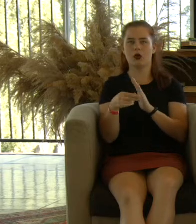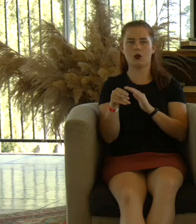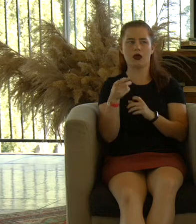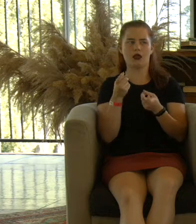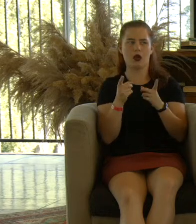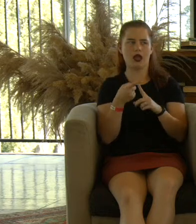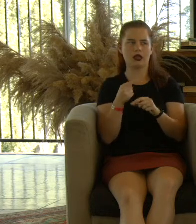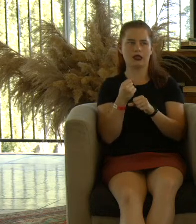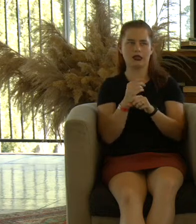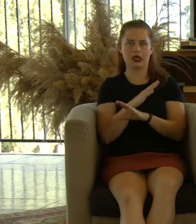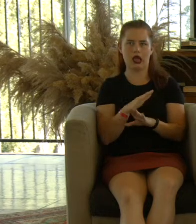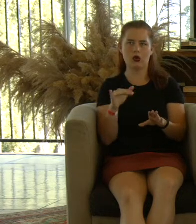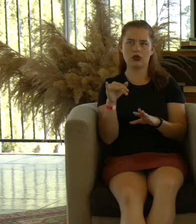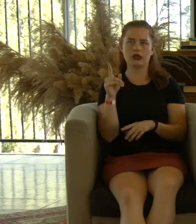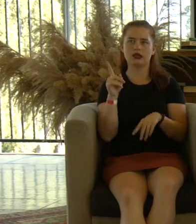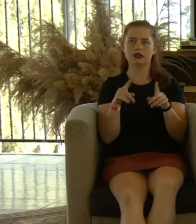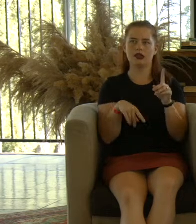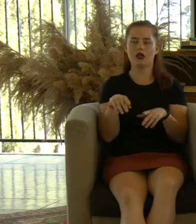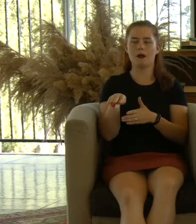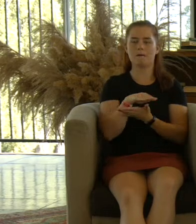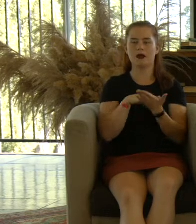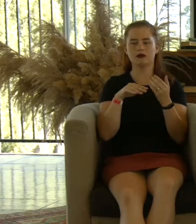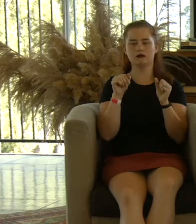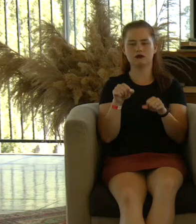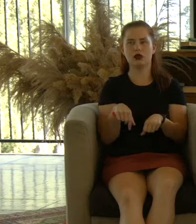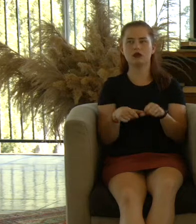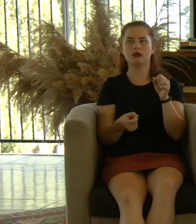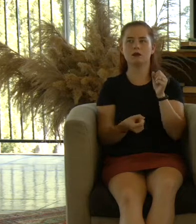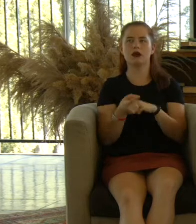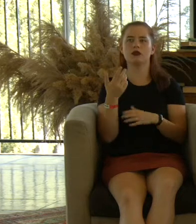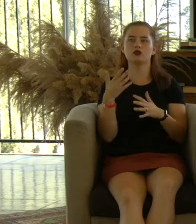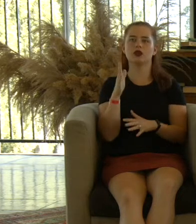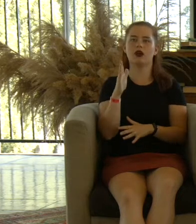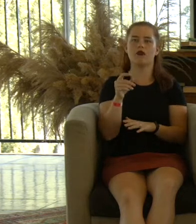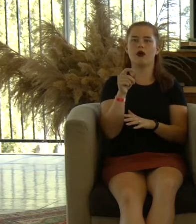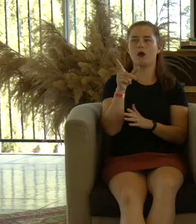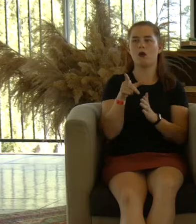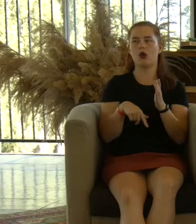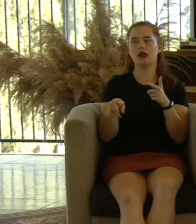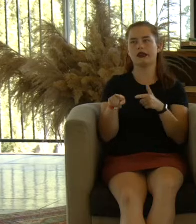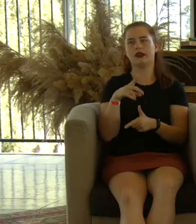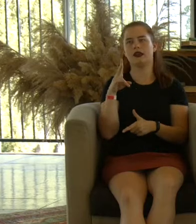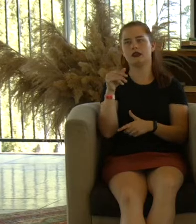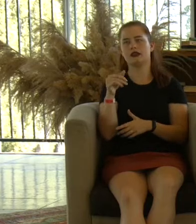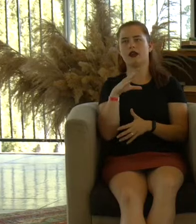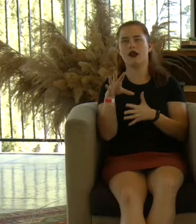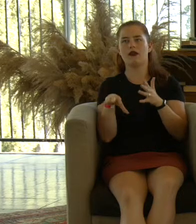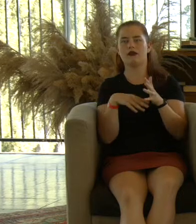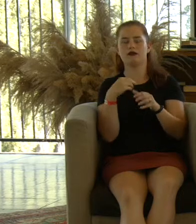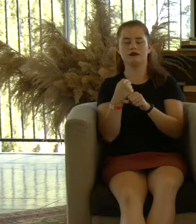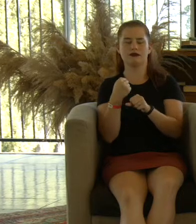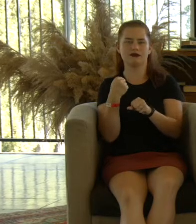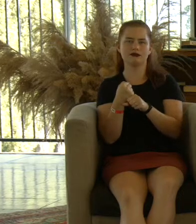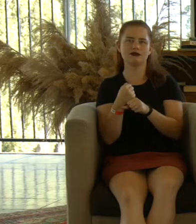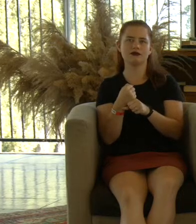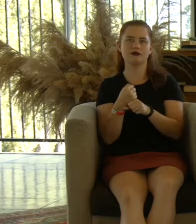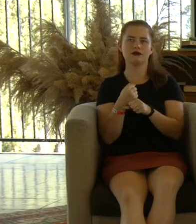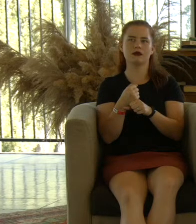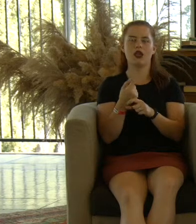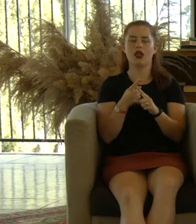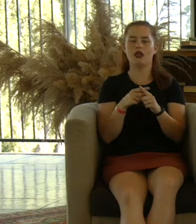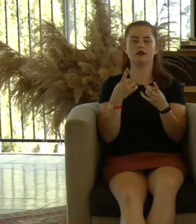делают. И поэтому иногда повторное брожение может просто возникнуть уже либо в бутылке, либо на винодельне перед розливом. То есть этого не